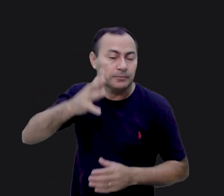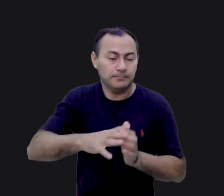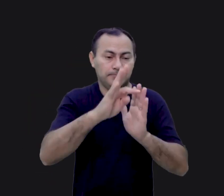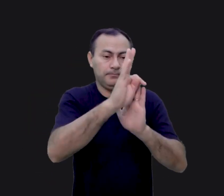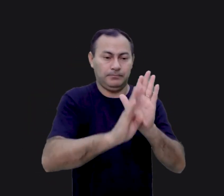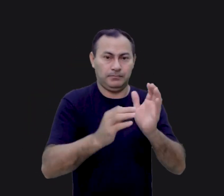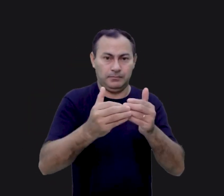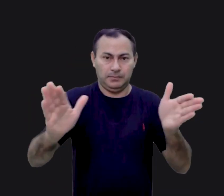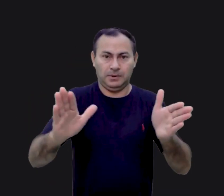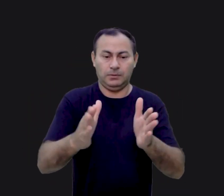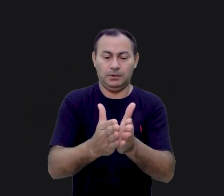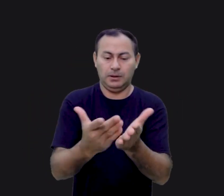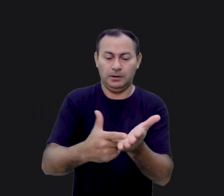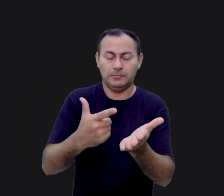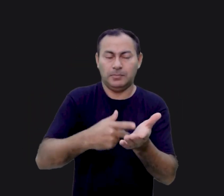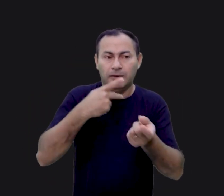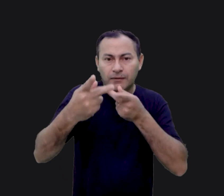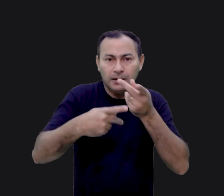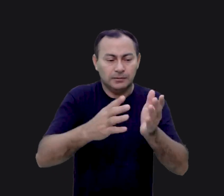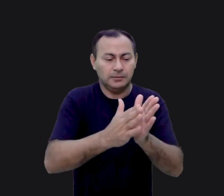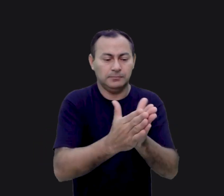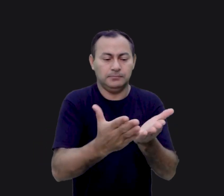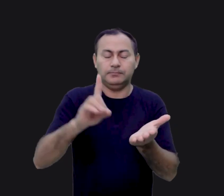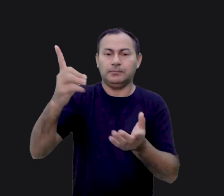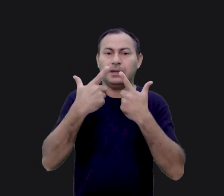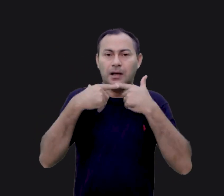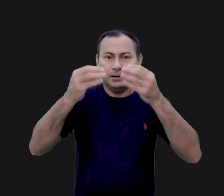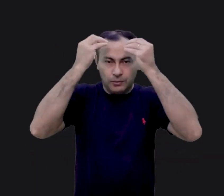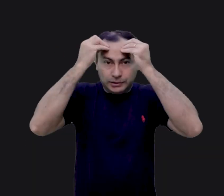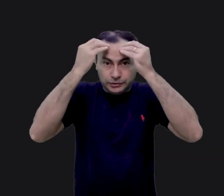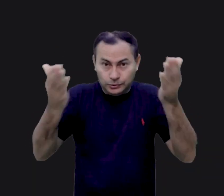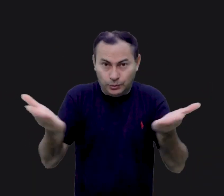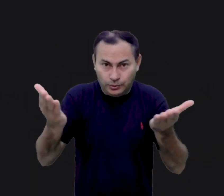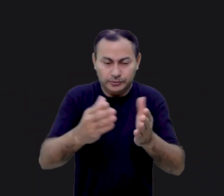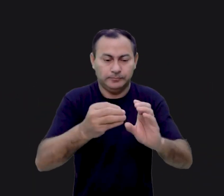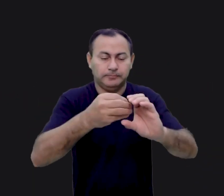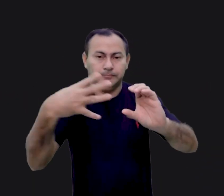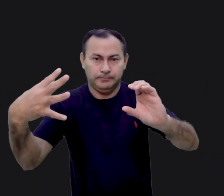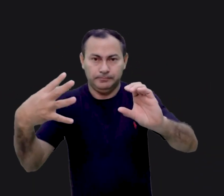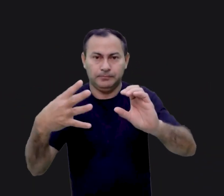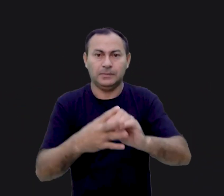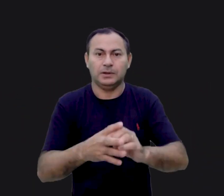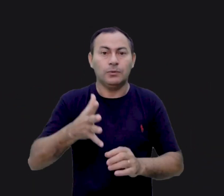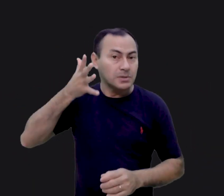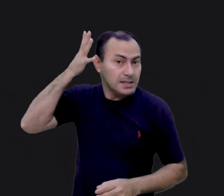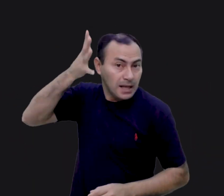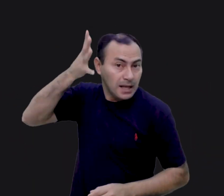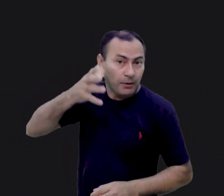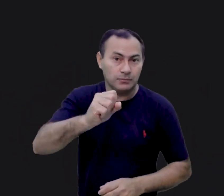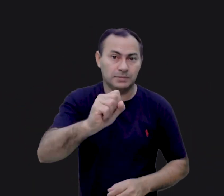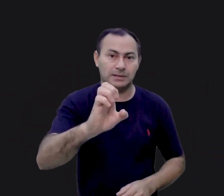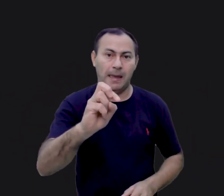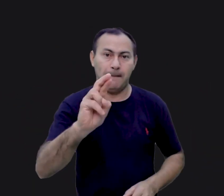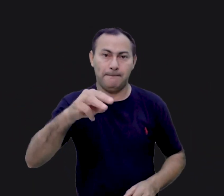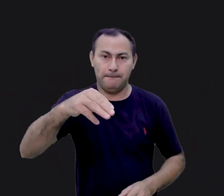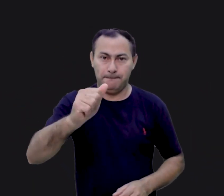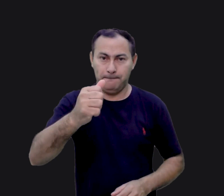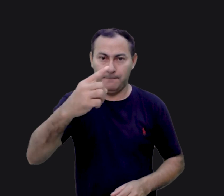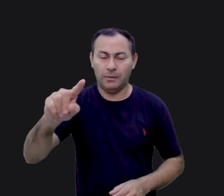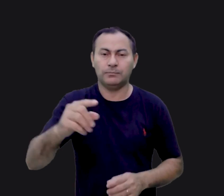o texto de abertura do livro para fraseado na Bíblia na linguagem de hoje tem as características de um sermão prefiro pensar que